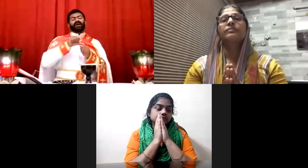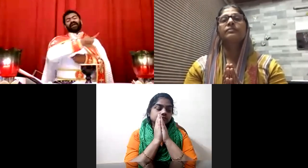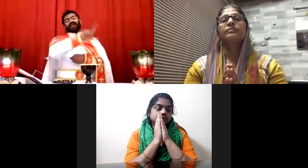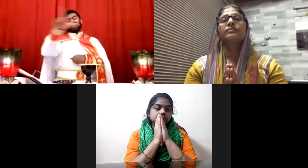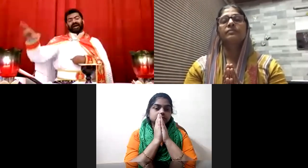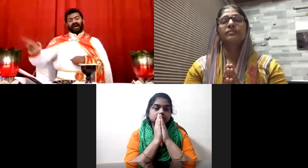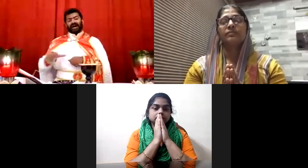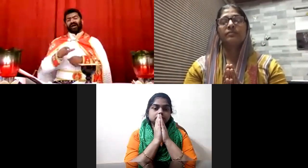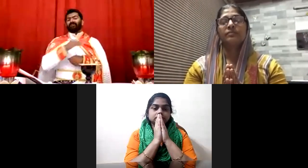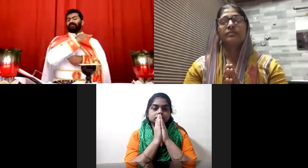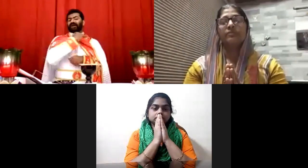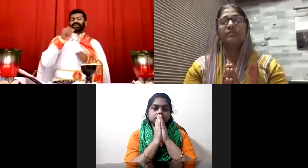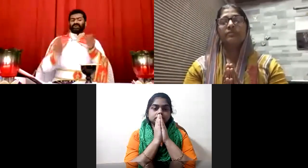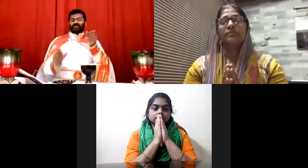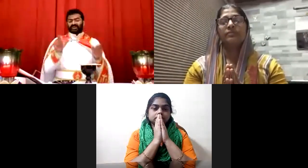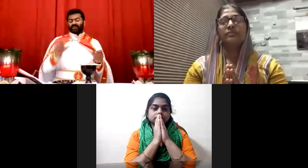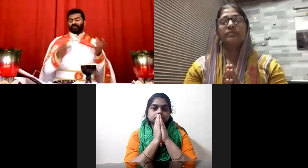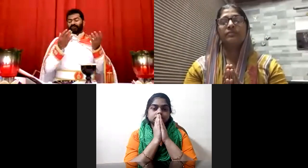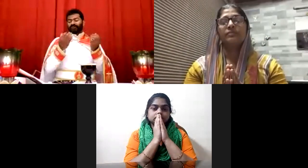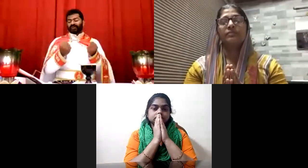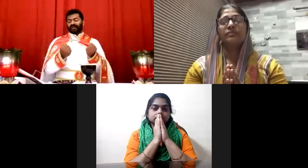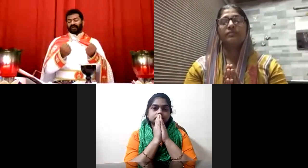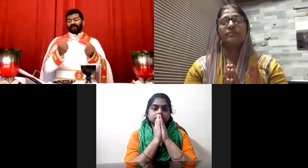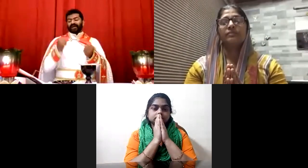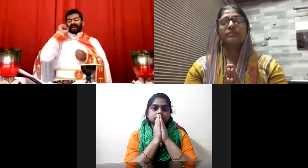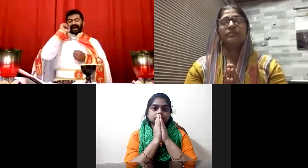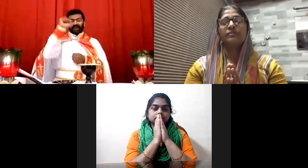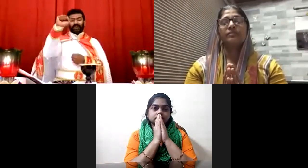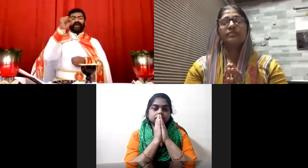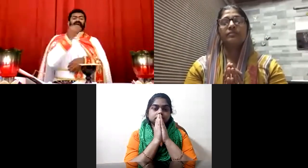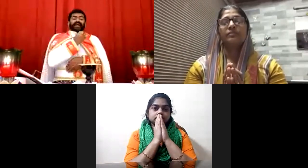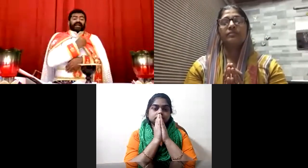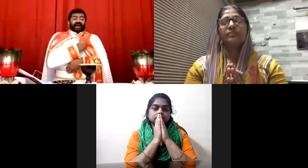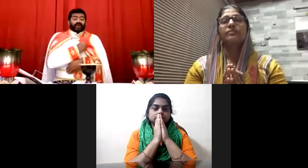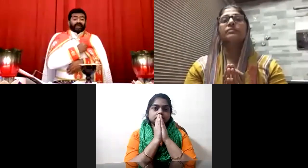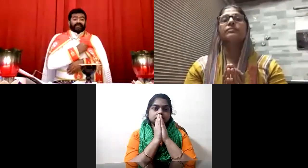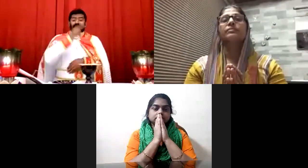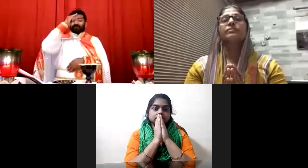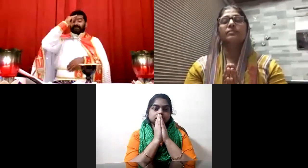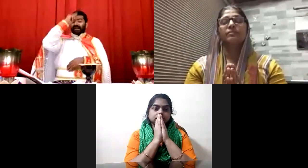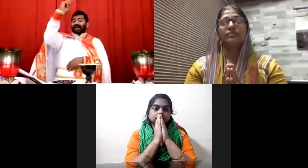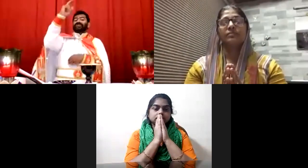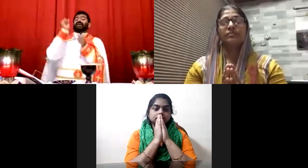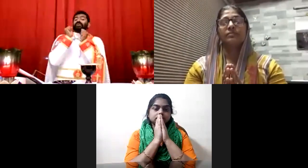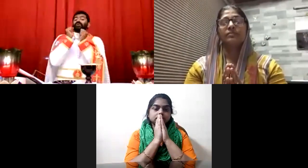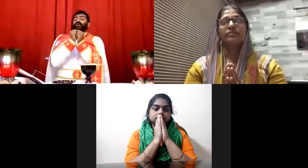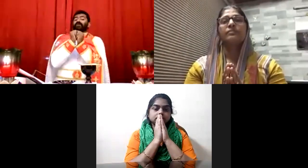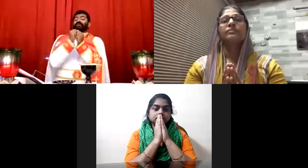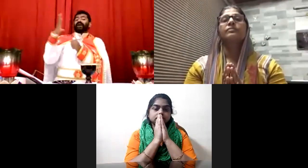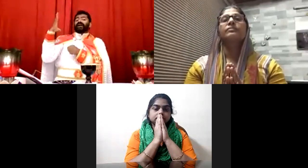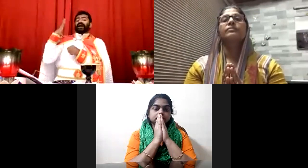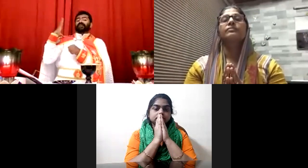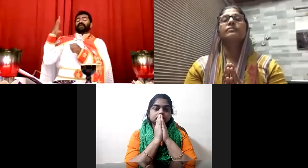പോയ എല്ലാ മരിച്ചവർക്കും അങ്ങയുടെ കാരുണ്യത്തെ